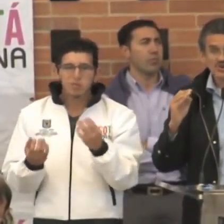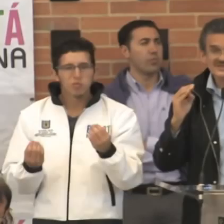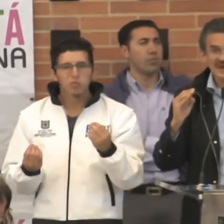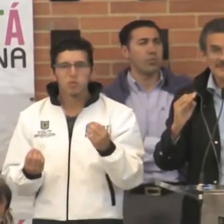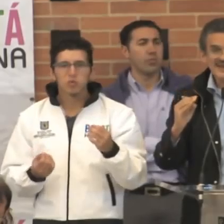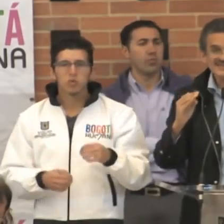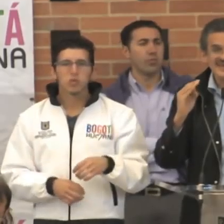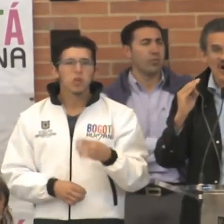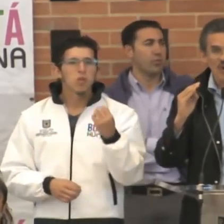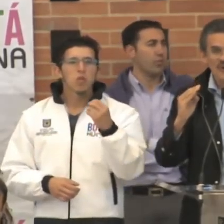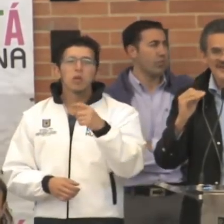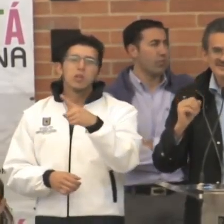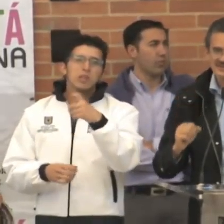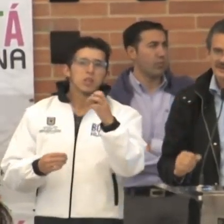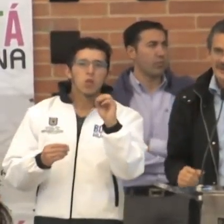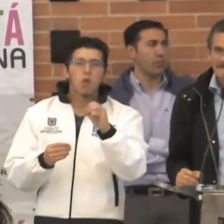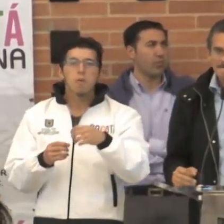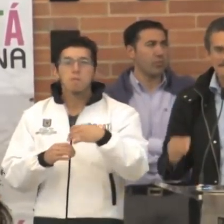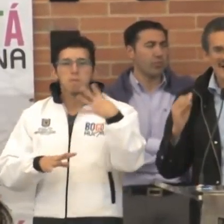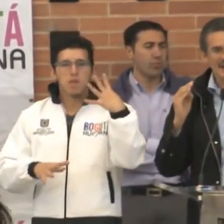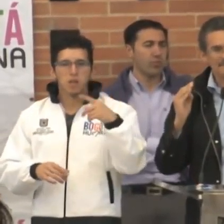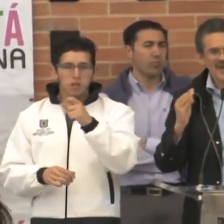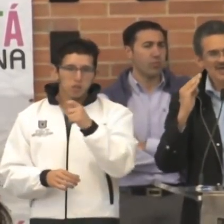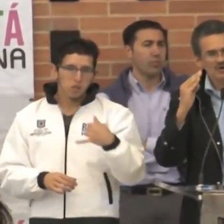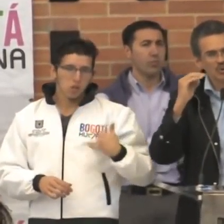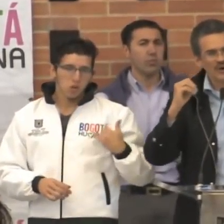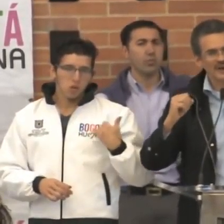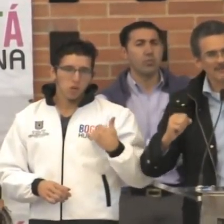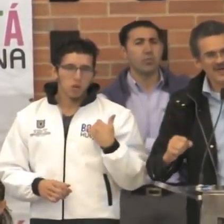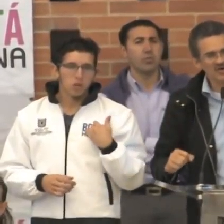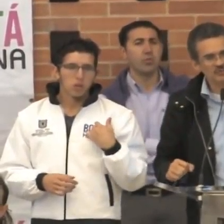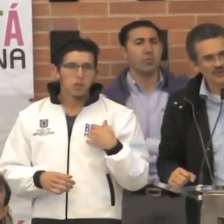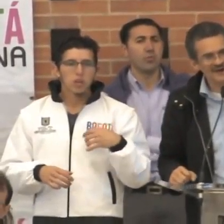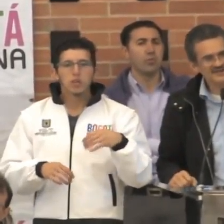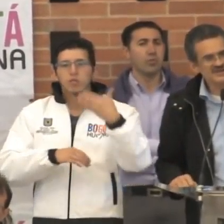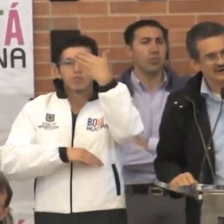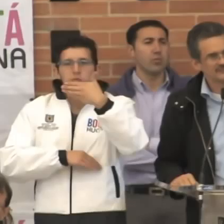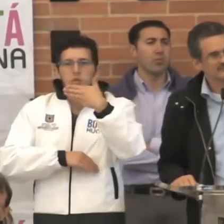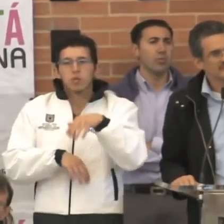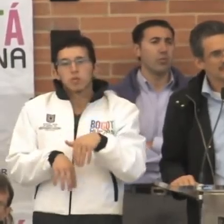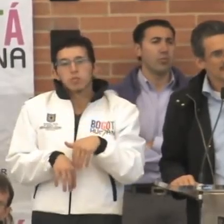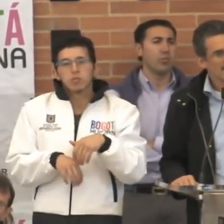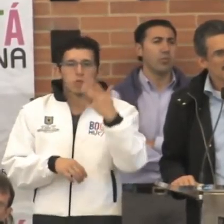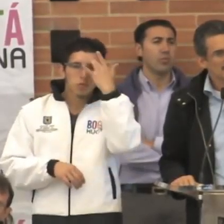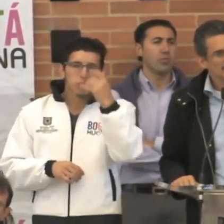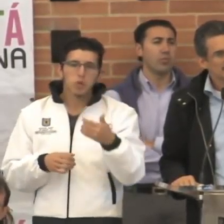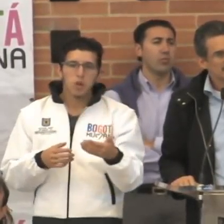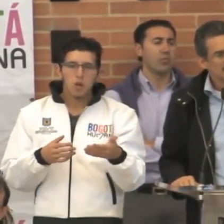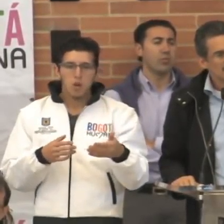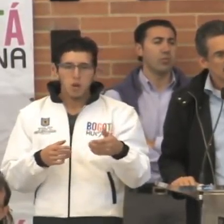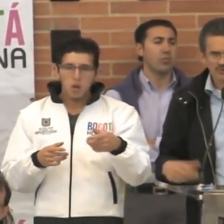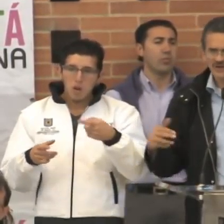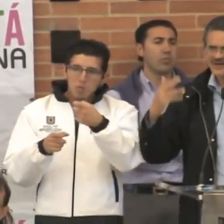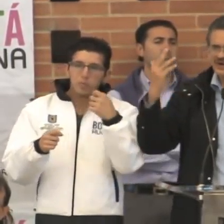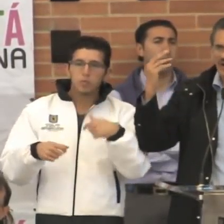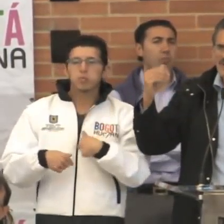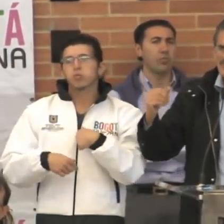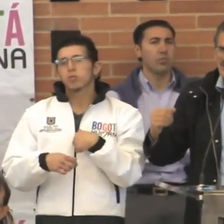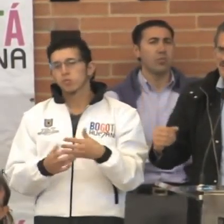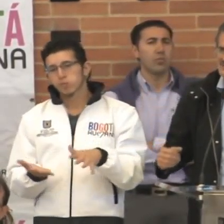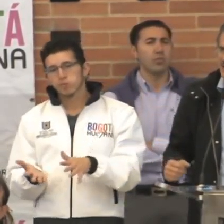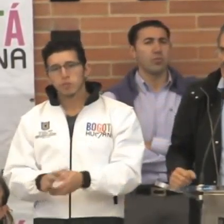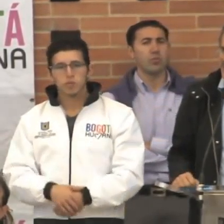cientos o quizás miles de jóvenes paraplégicos o cuadrapléjicos por una riña, cuya vida